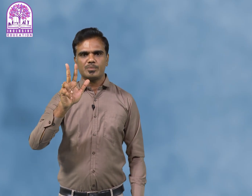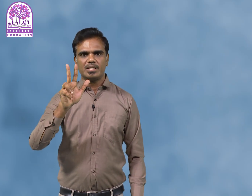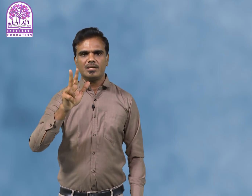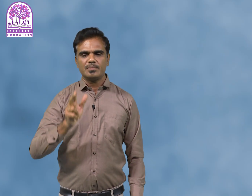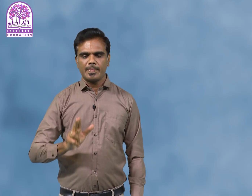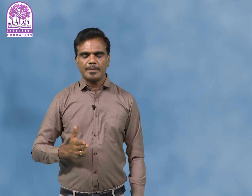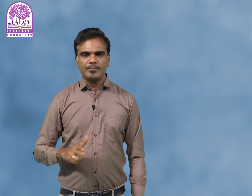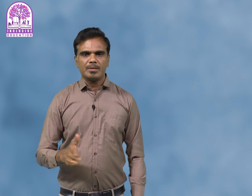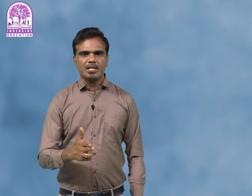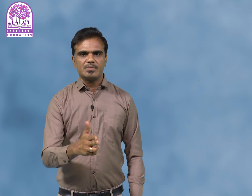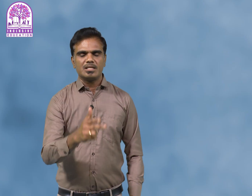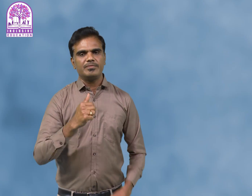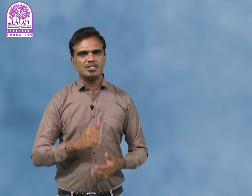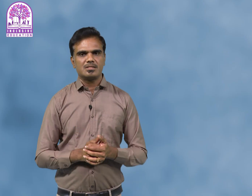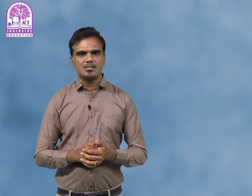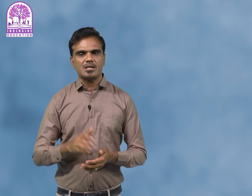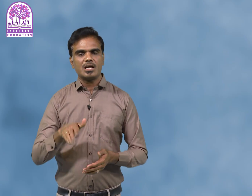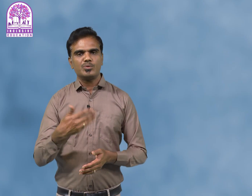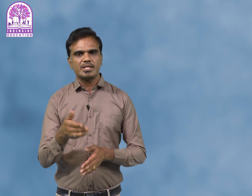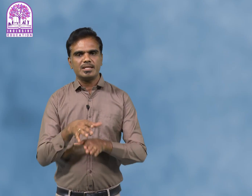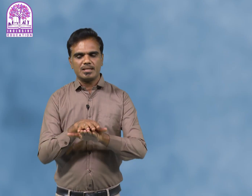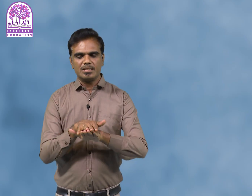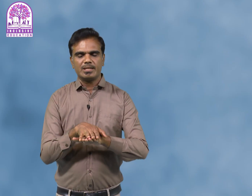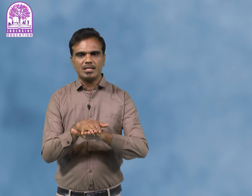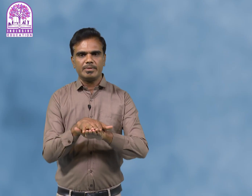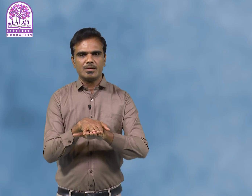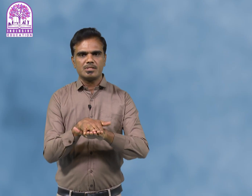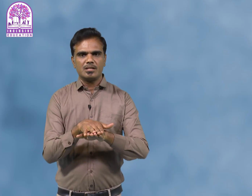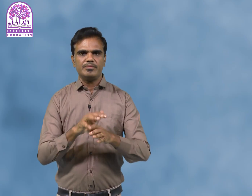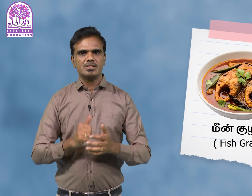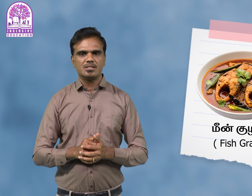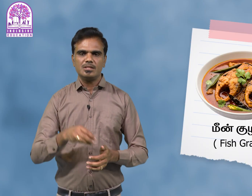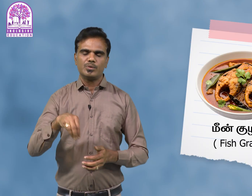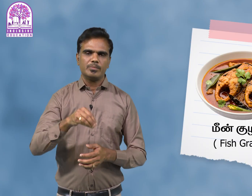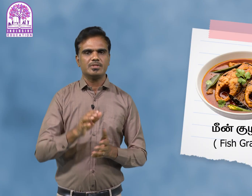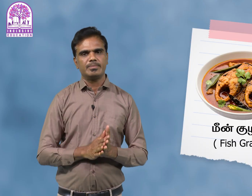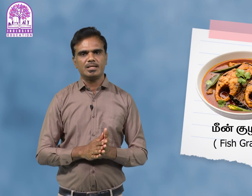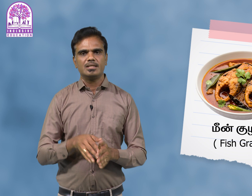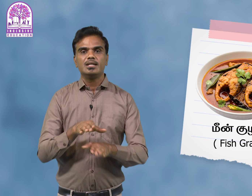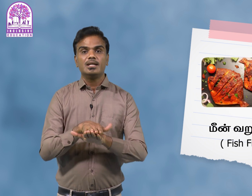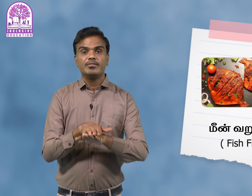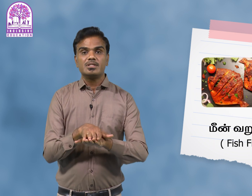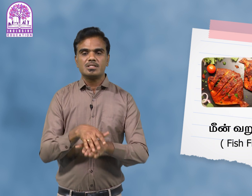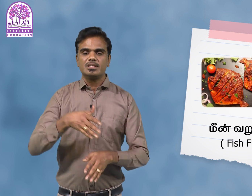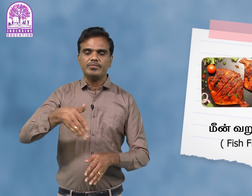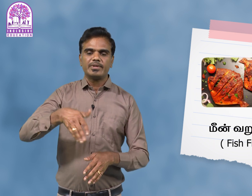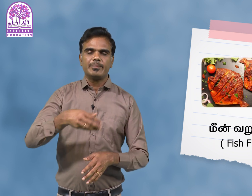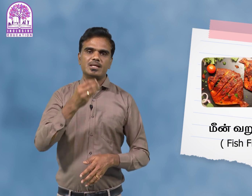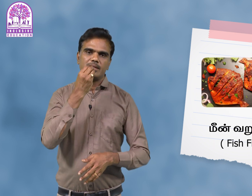பண்ணிட்டேன்னா எப்படி காமிச்சிங்கன்னா ஃபிஷ். இன்னொரு சைன் இருக்குது, இங்கே பாருங்கள், இப்படி காமிச்சிங்கன்னா ஃபிஷ்ஷு குழம்பு சாப்பிட்டேன், ஃபிஷ்ஷை ஃப்ரை பண்ணி